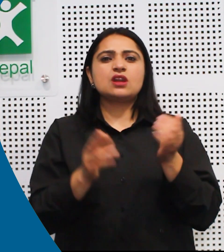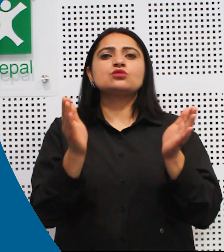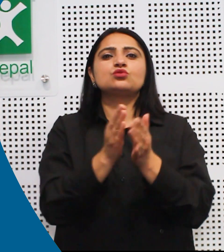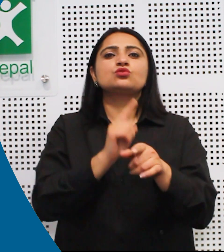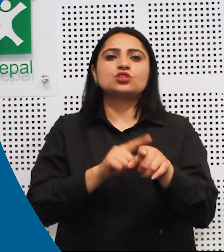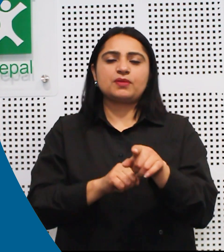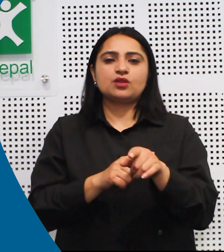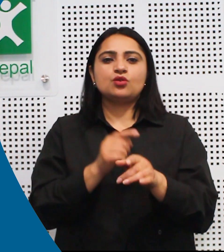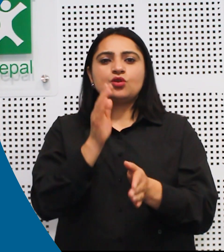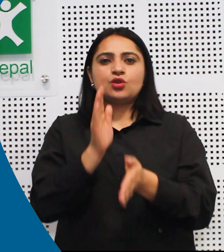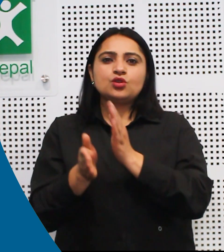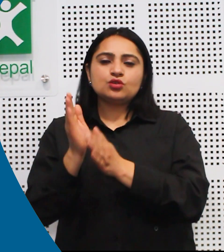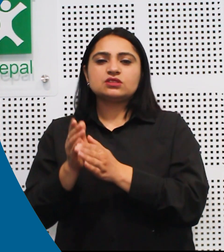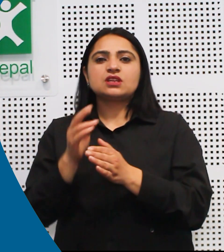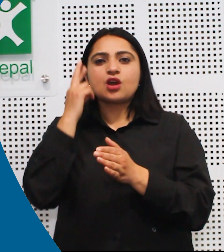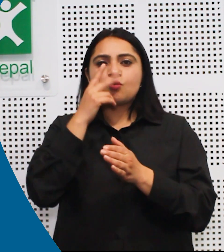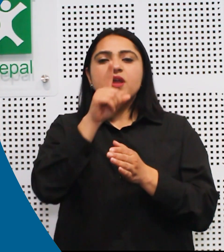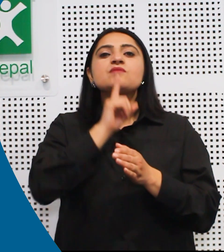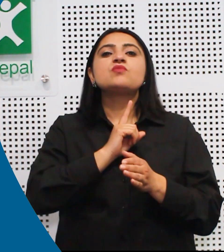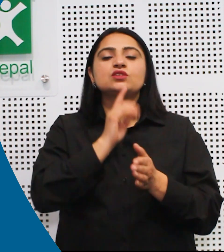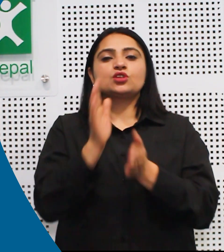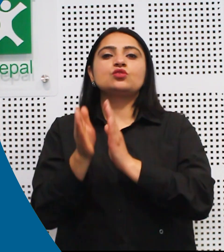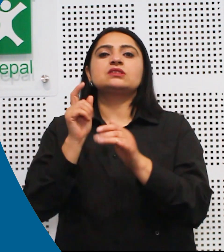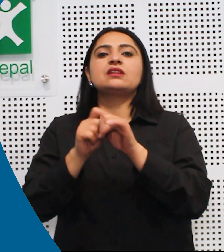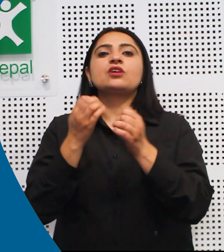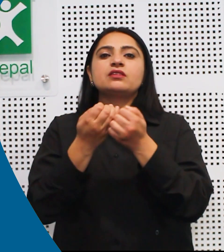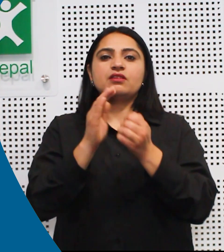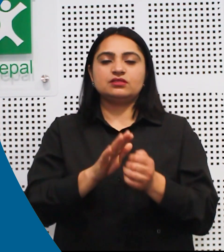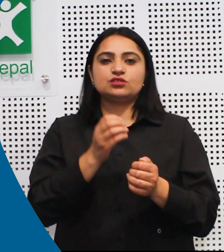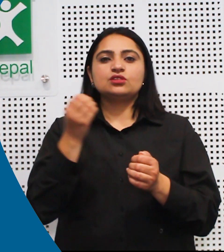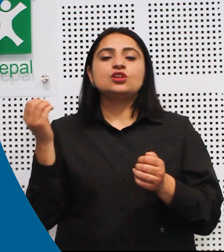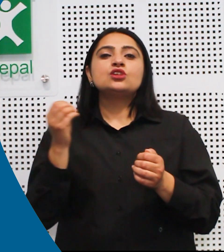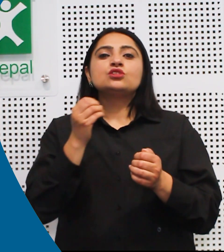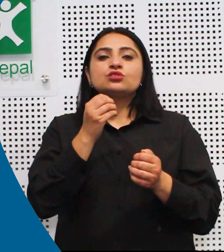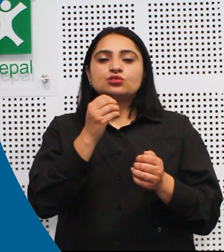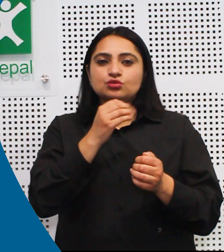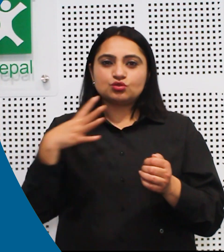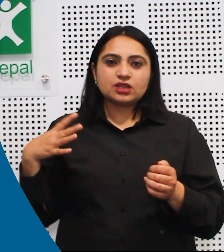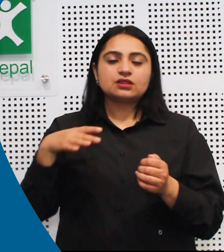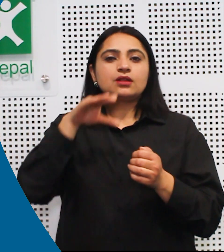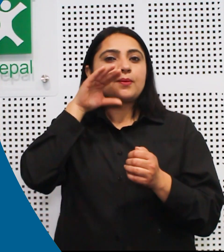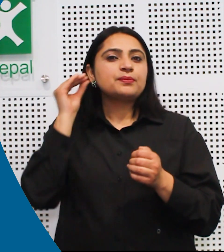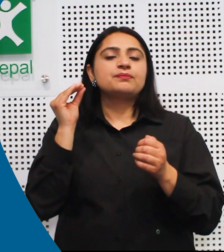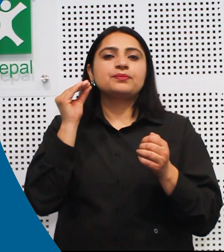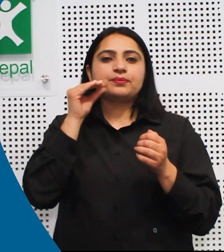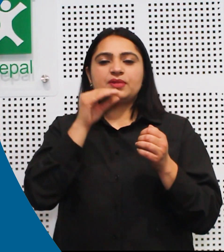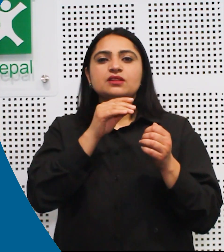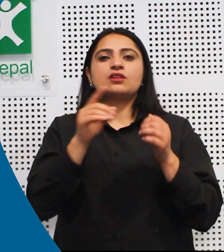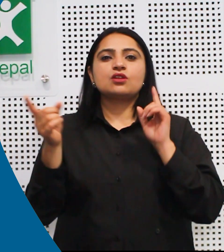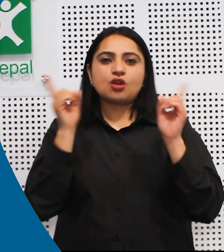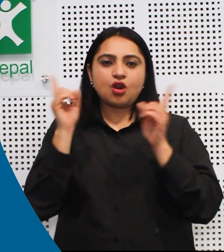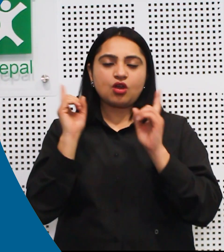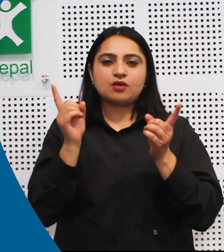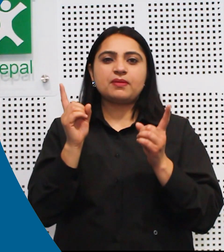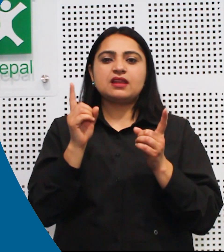योजनाका रूपमा वार्षिक योजना तर्जुमा गरिन्छ। सुर्खेतको वीरेन्द्रनगर नगरपालिकाले गरेको बजेट निर्माण र कार्यान्वयनको